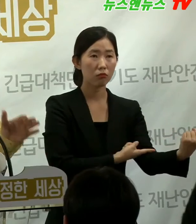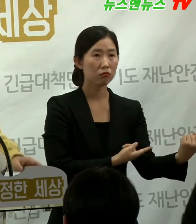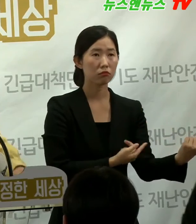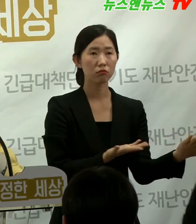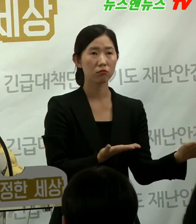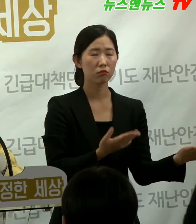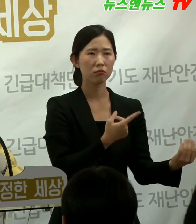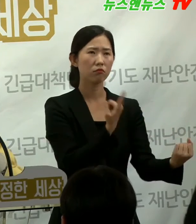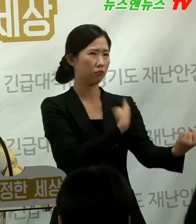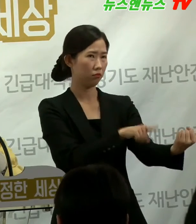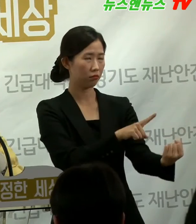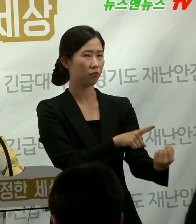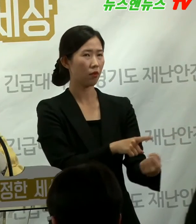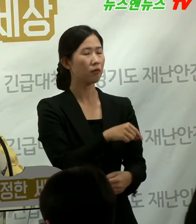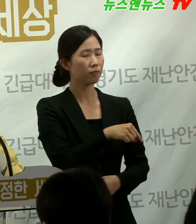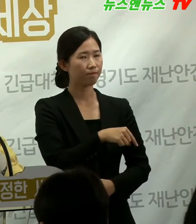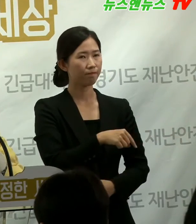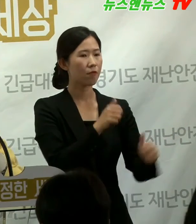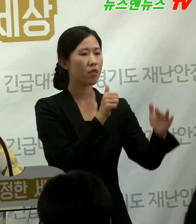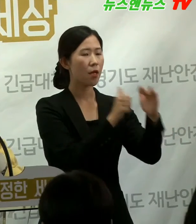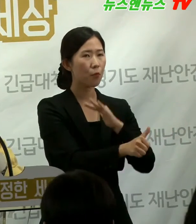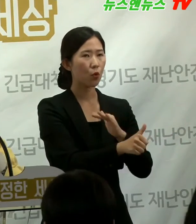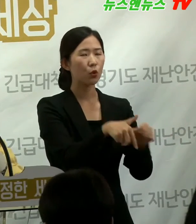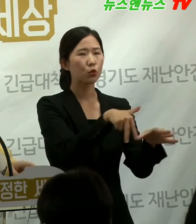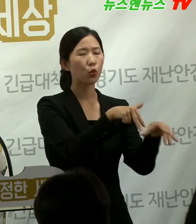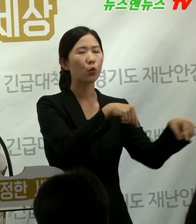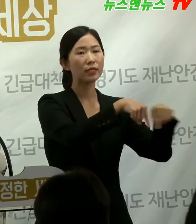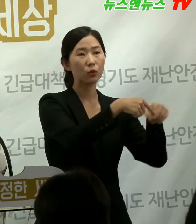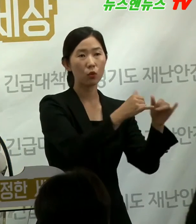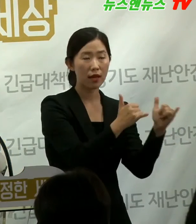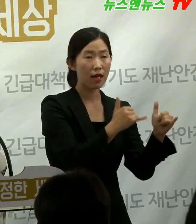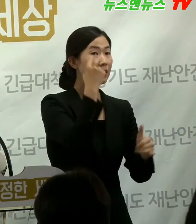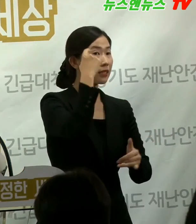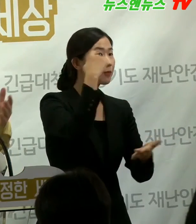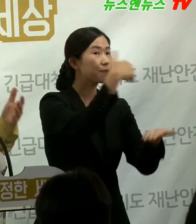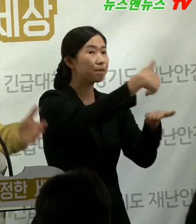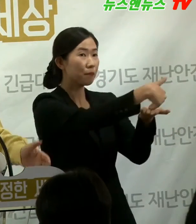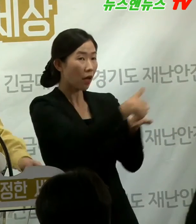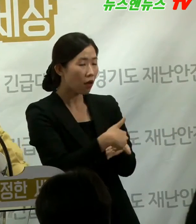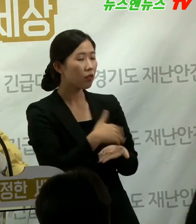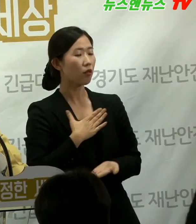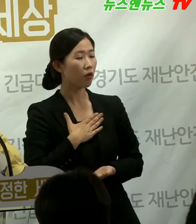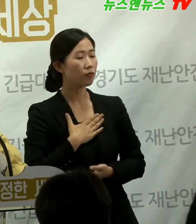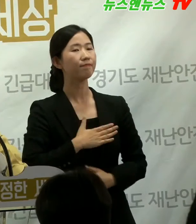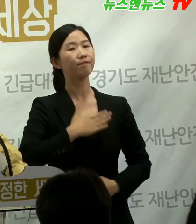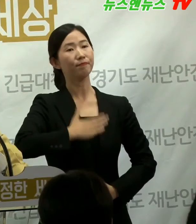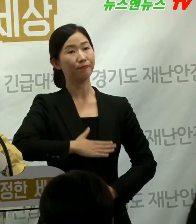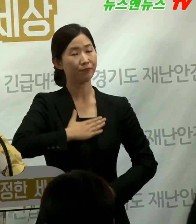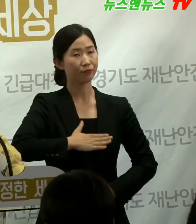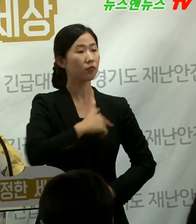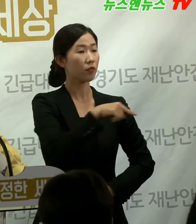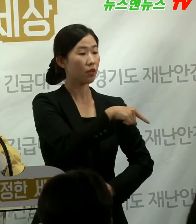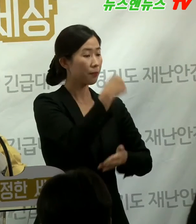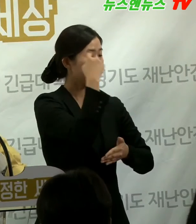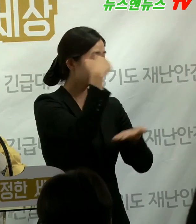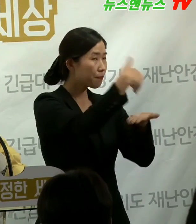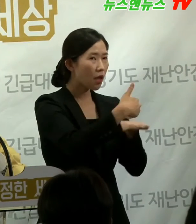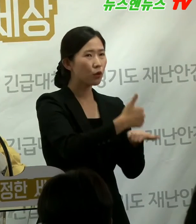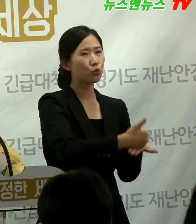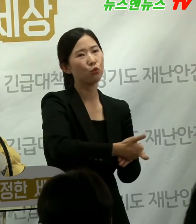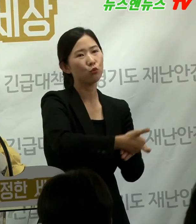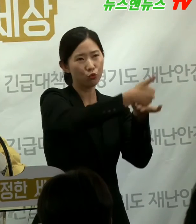대표적인 종교 지도자분들께서 의견을 주시고 저는 수용하고 그걸 존중해서